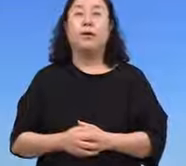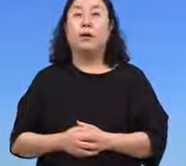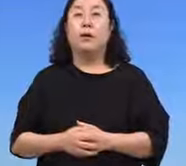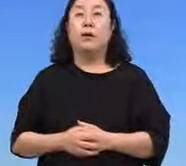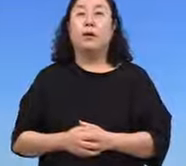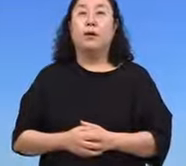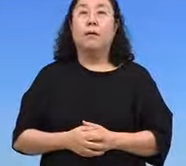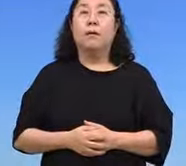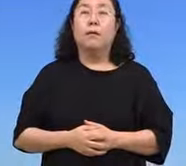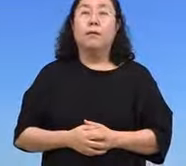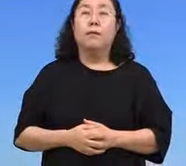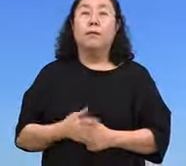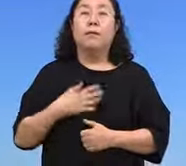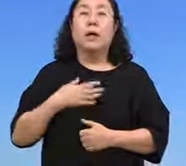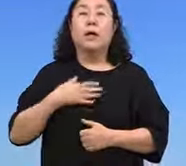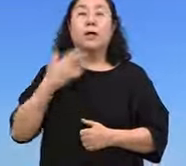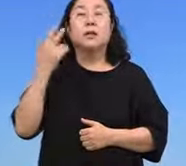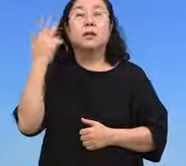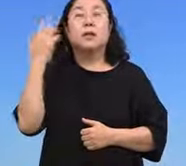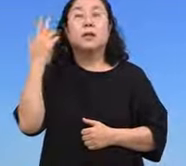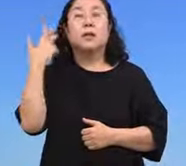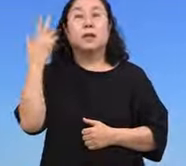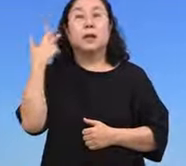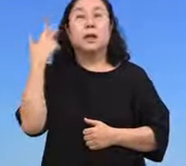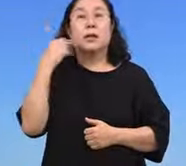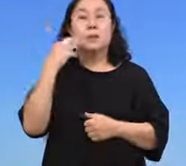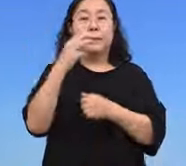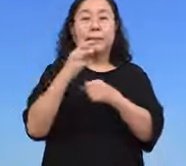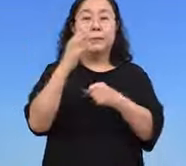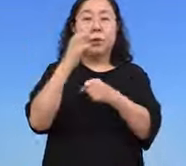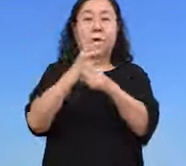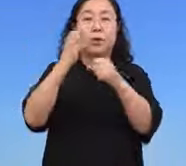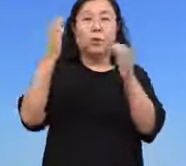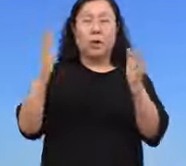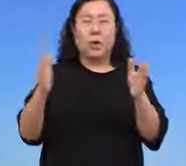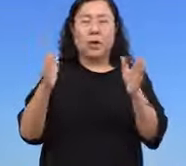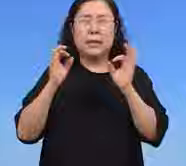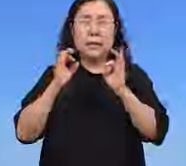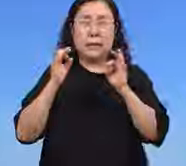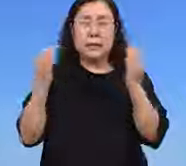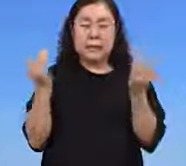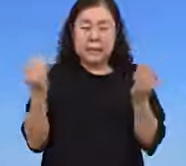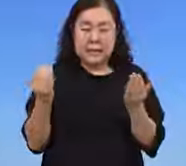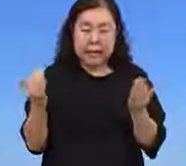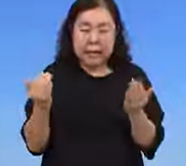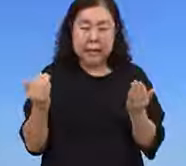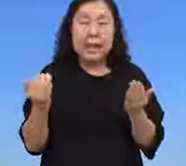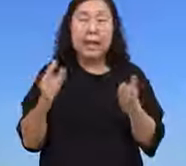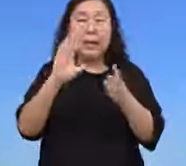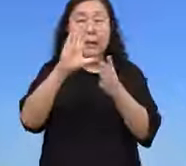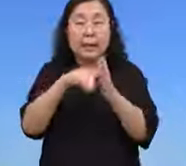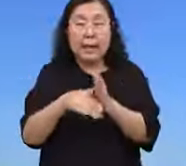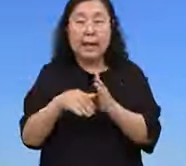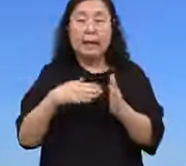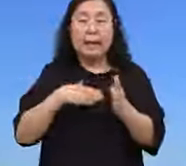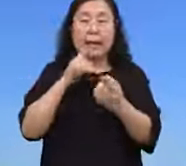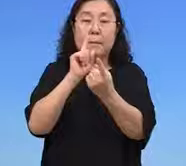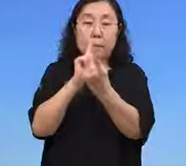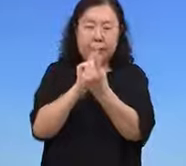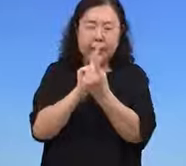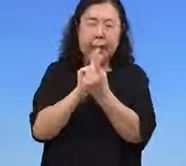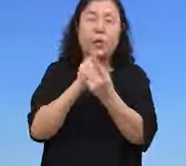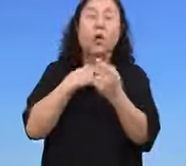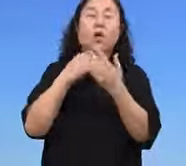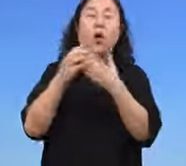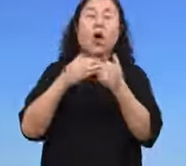여러분, 제가 지난 30년 살아가는 동안에 제가 만나고 제가 경험한